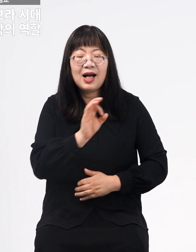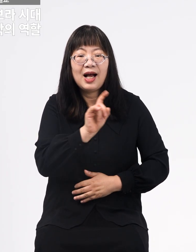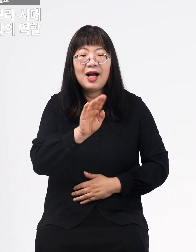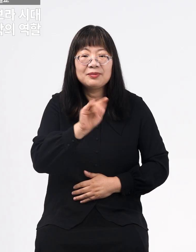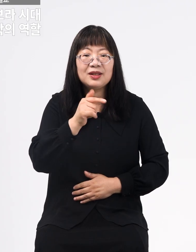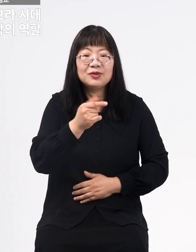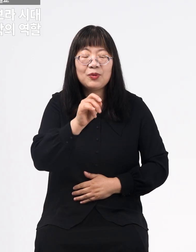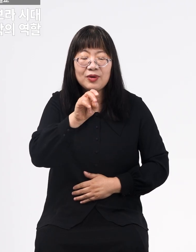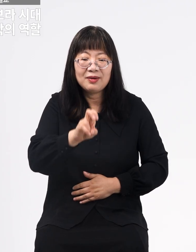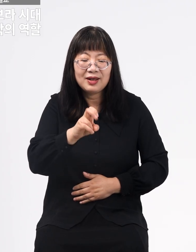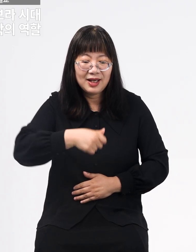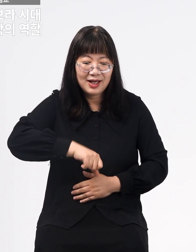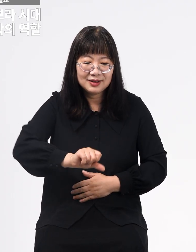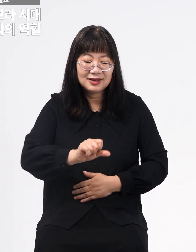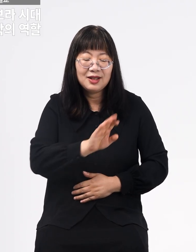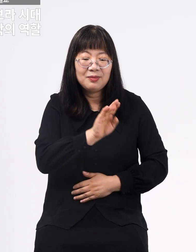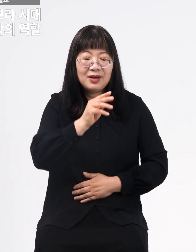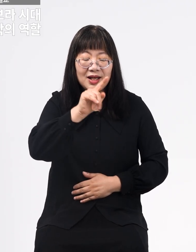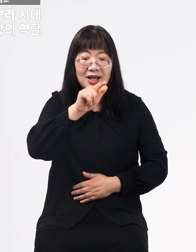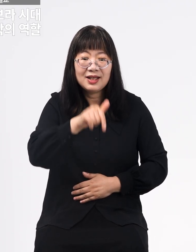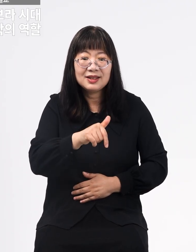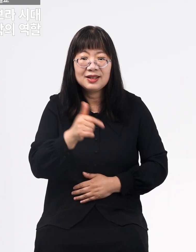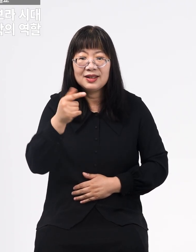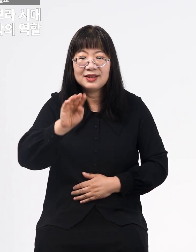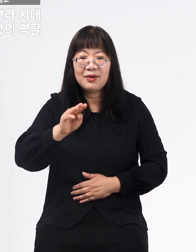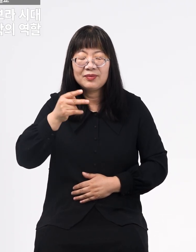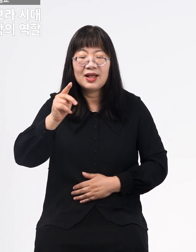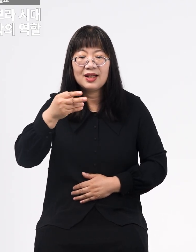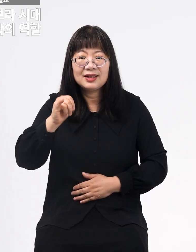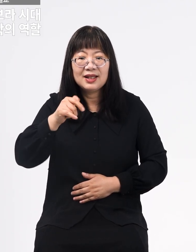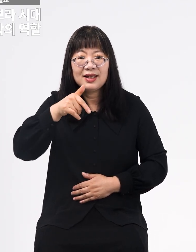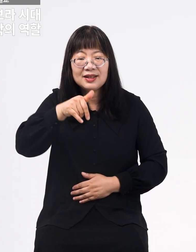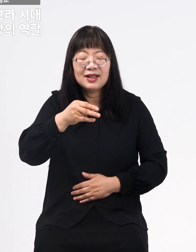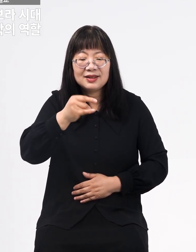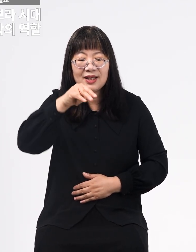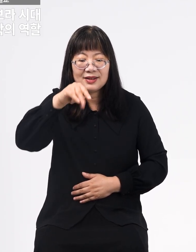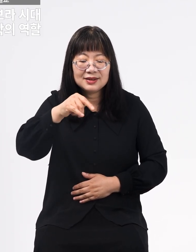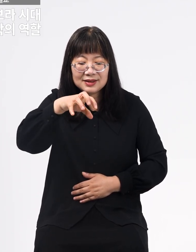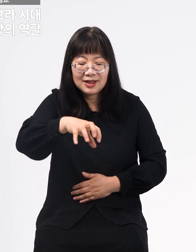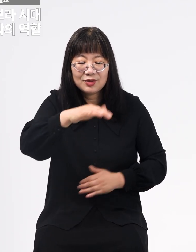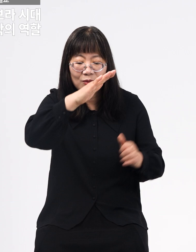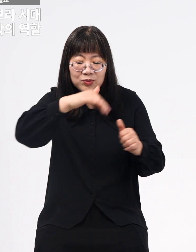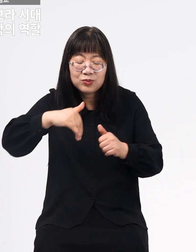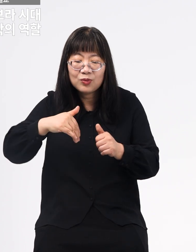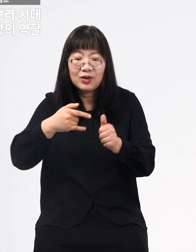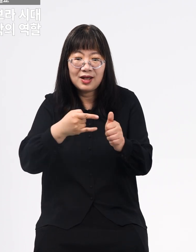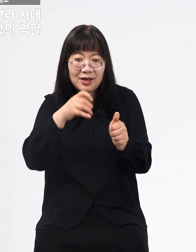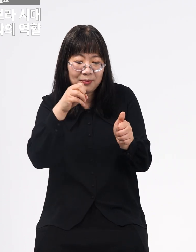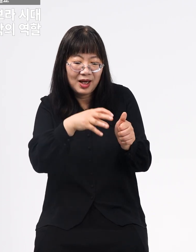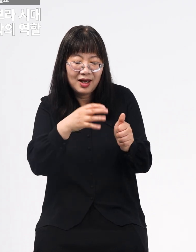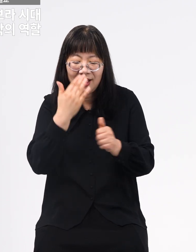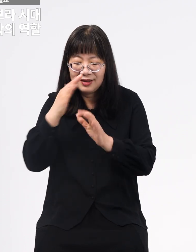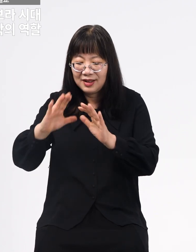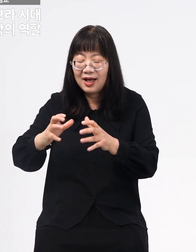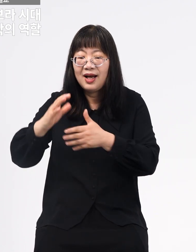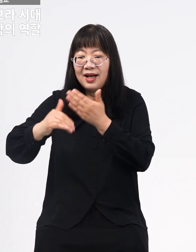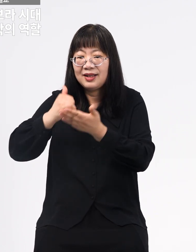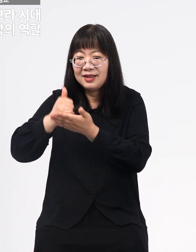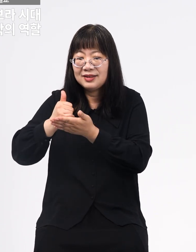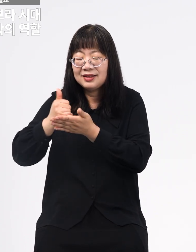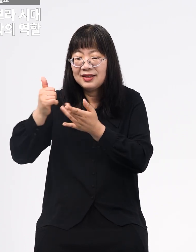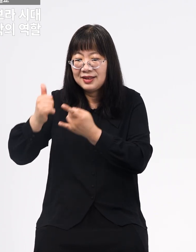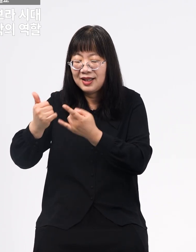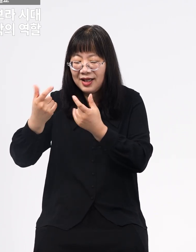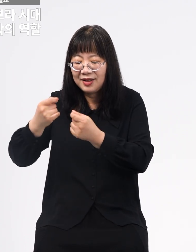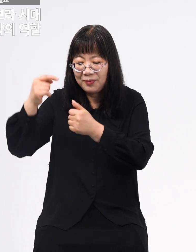아비노함의 아들 바락을 납달리 게데스에서 불러다가 그에게 이르되 이스라엘의 하나님 여호와께서